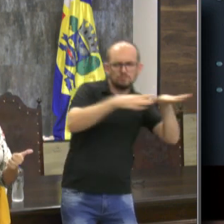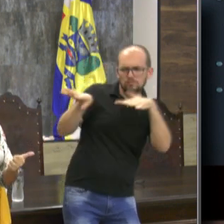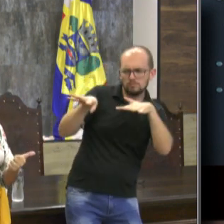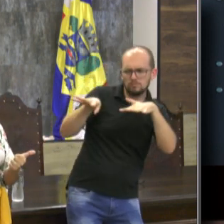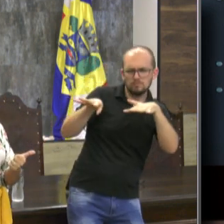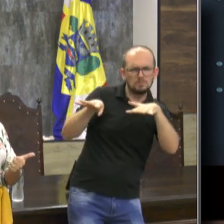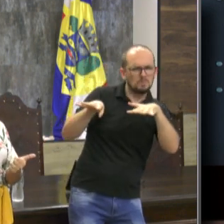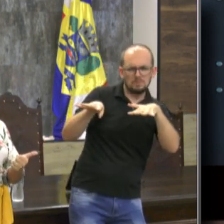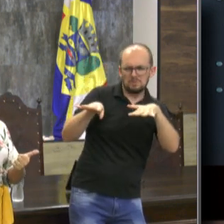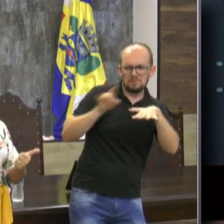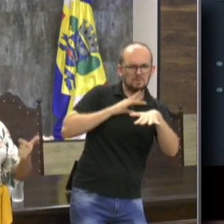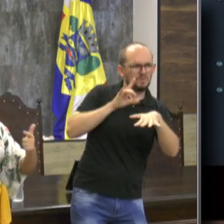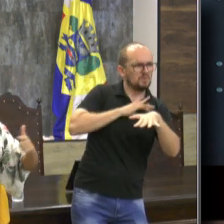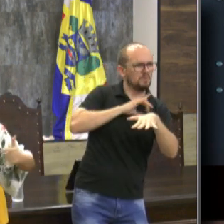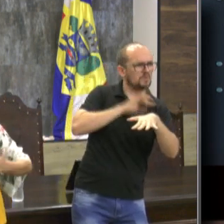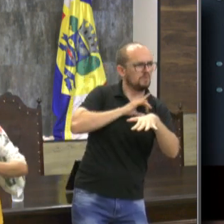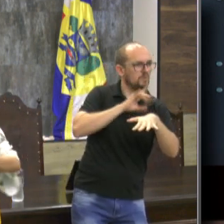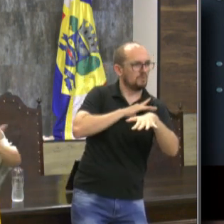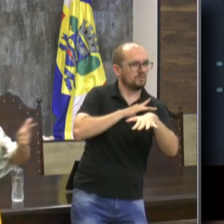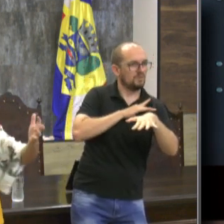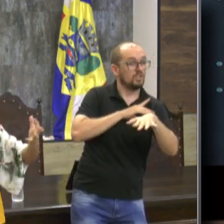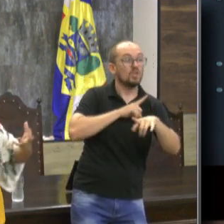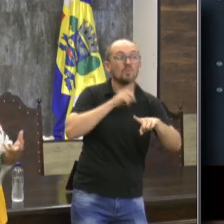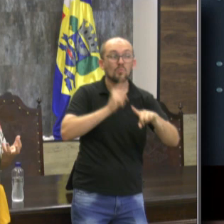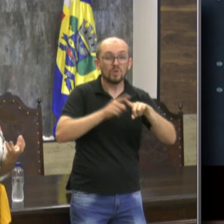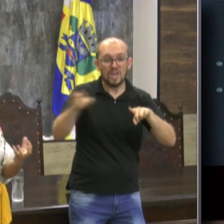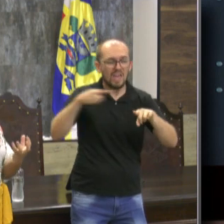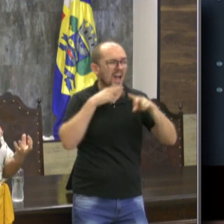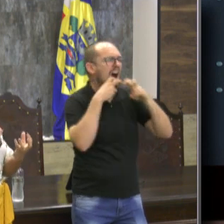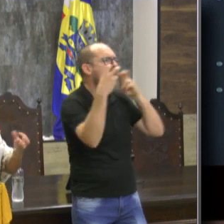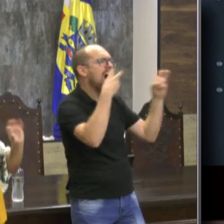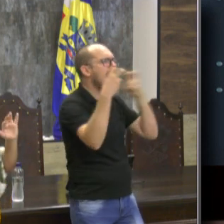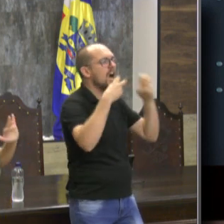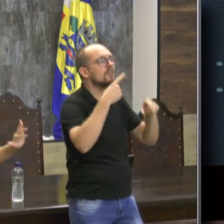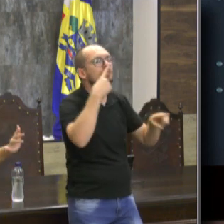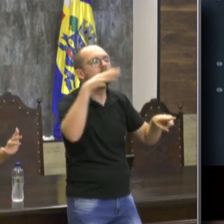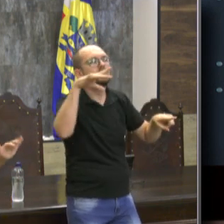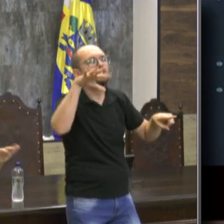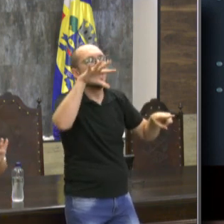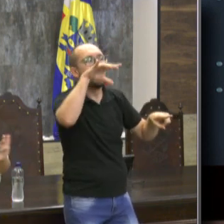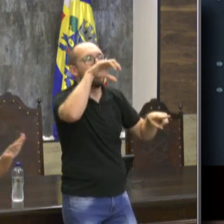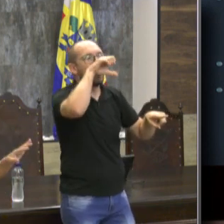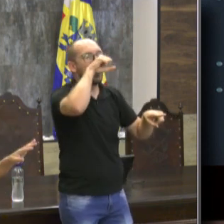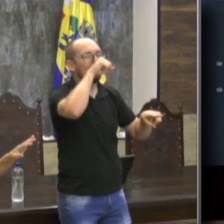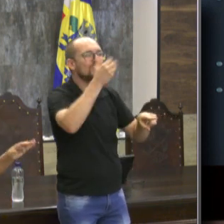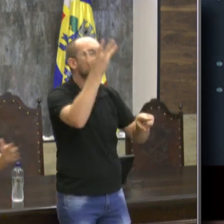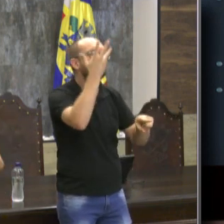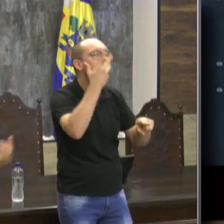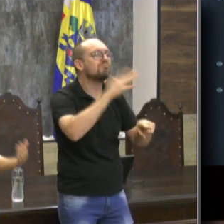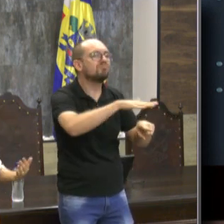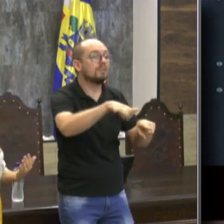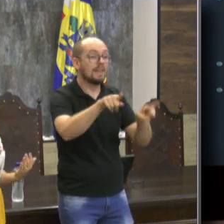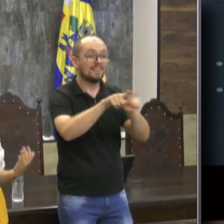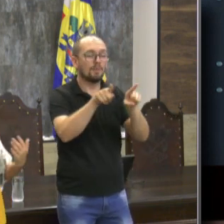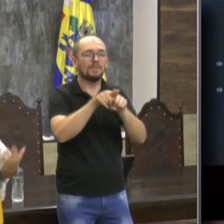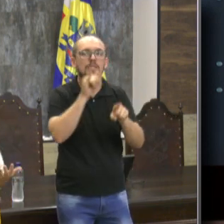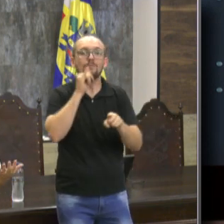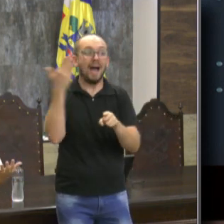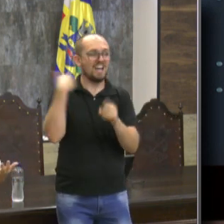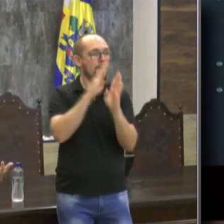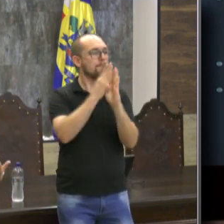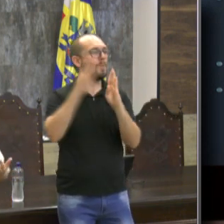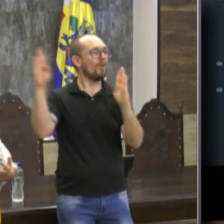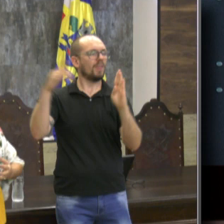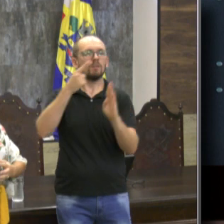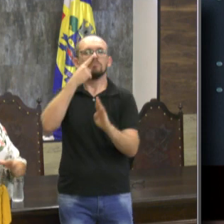muitos cheiros. Né? A sala de aula tem gente, tem calor humano. Quando ele sai da biblioteca, que tem o cheiro de livro, e ele vai para essa sala, ele sente